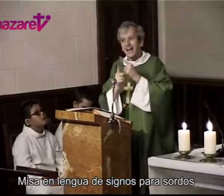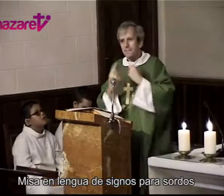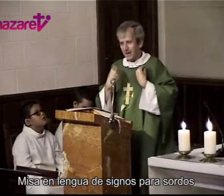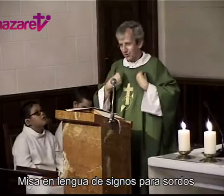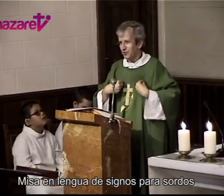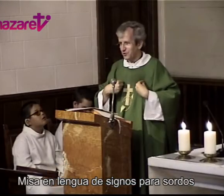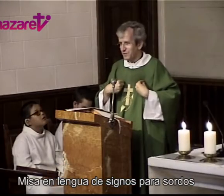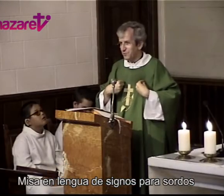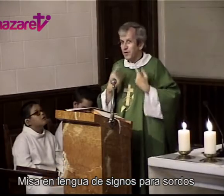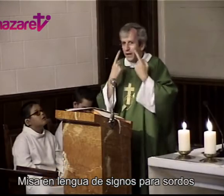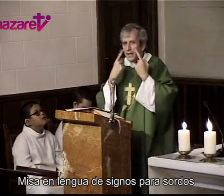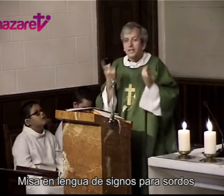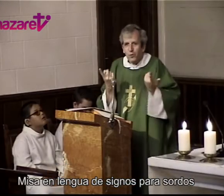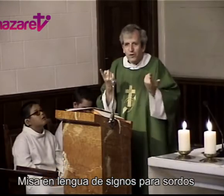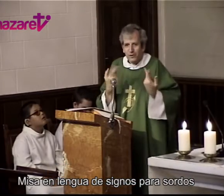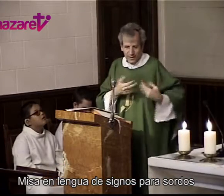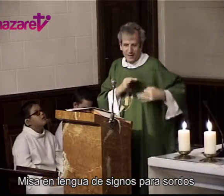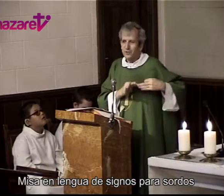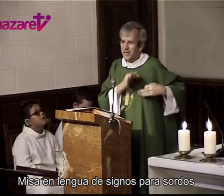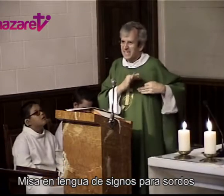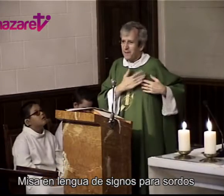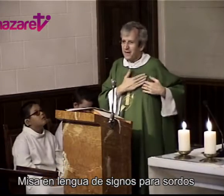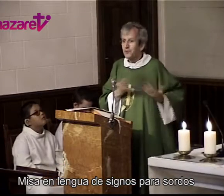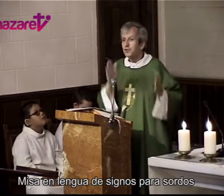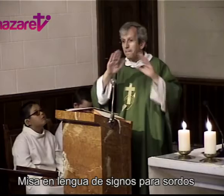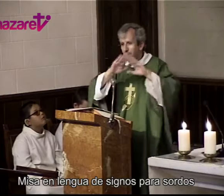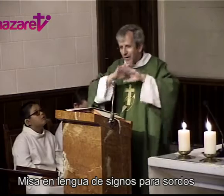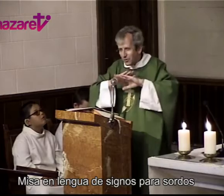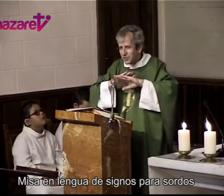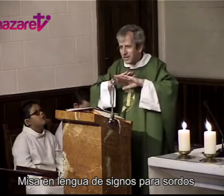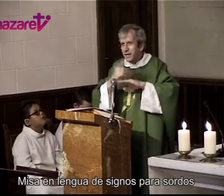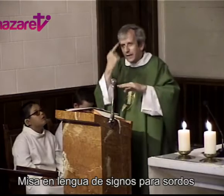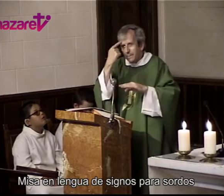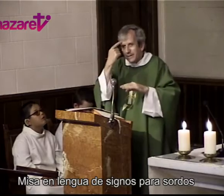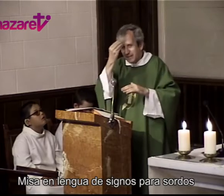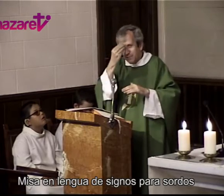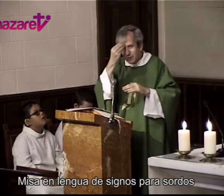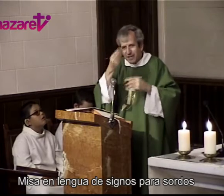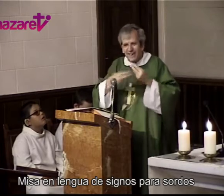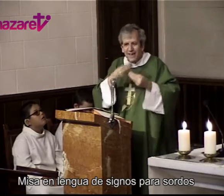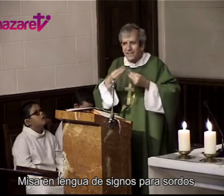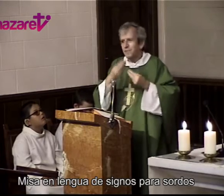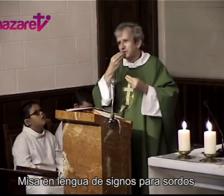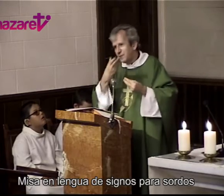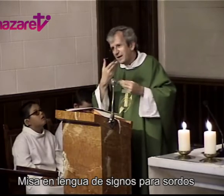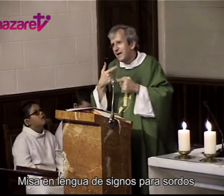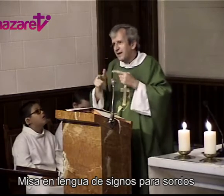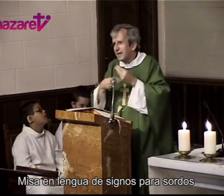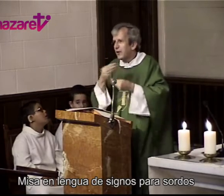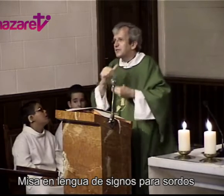cambiar nosotros mismos. Y es bueno que nos examinemos por la noche, que pensemos qué hacemos bien, qué cosas